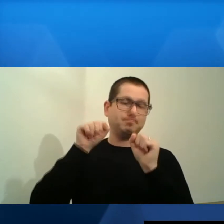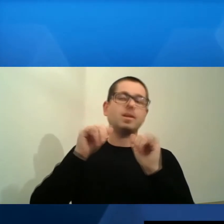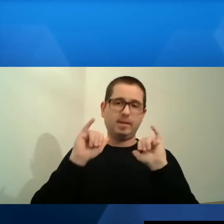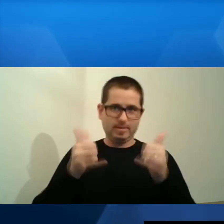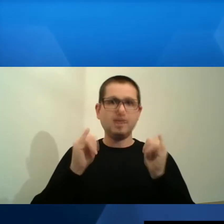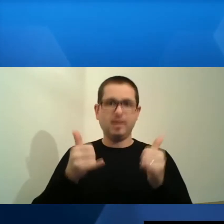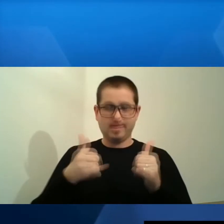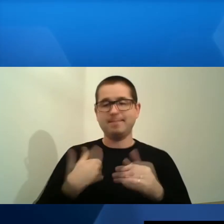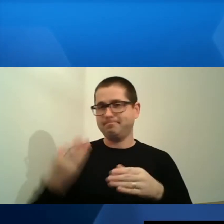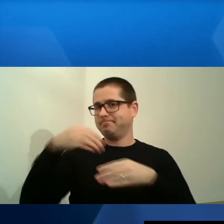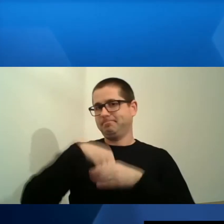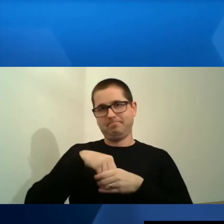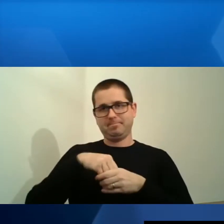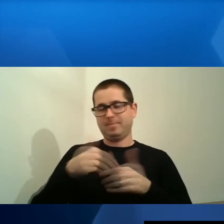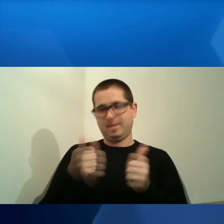moj sopotnik.